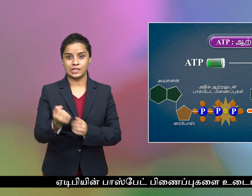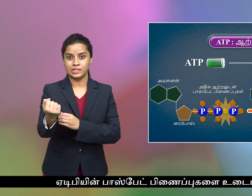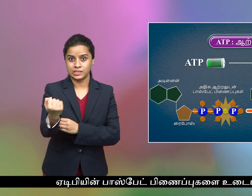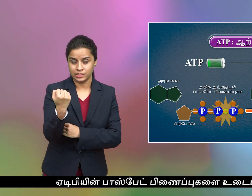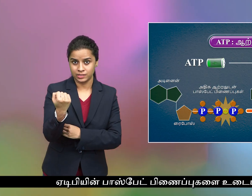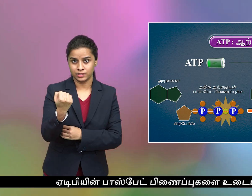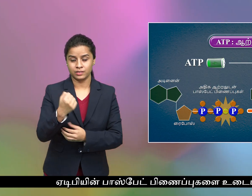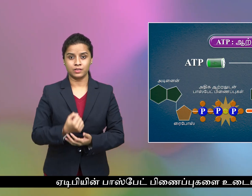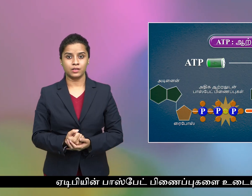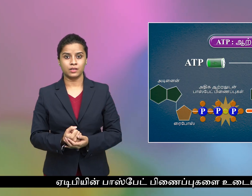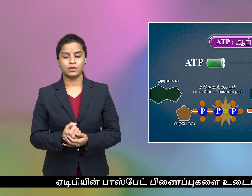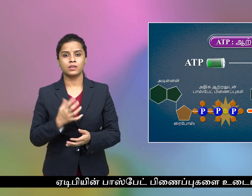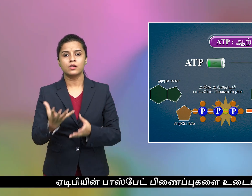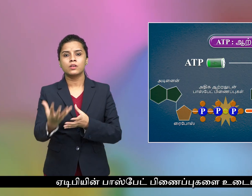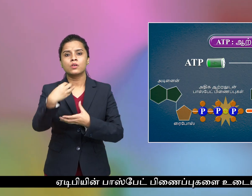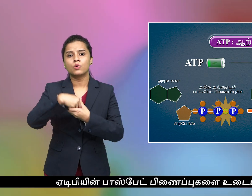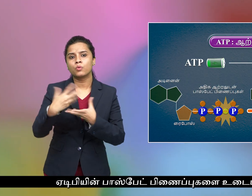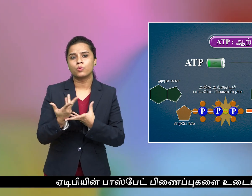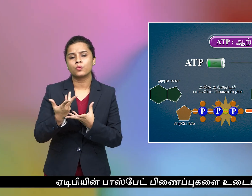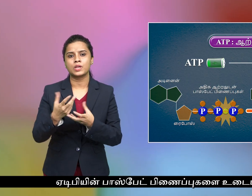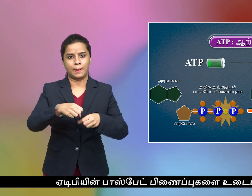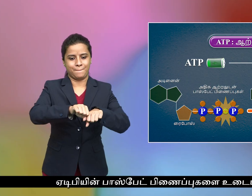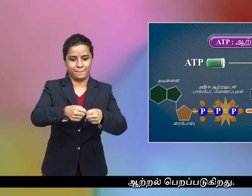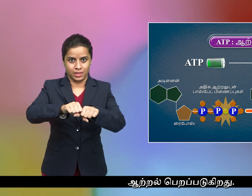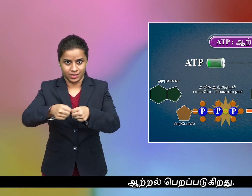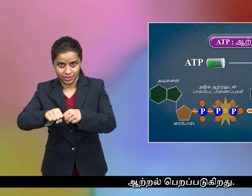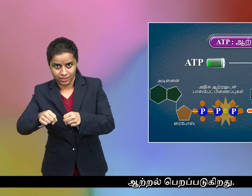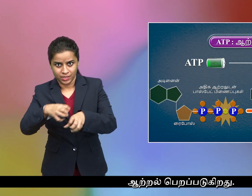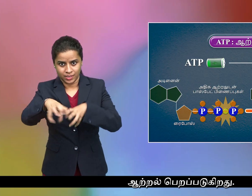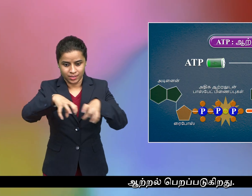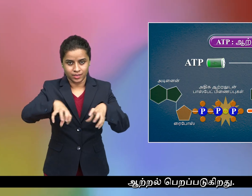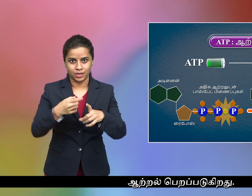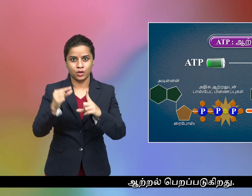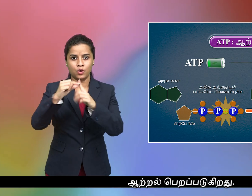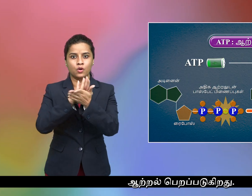ATPயின் பாஸ்பேட் பிணைப்புகளை உடைப்பதின் மூலம் ஆற்றல் பெறப்படுகிறது.